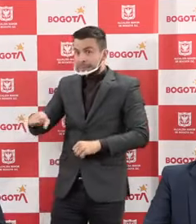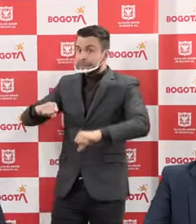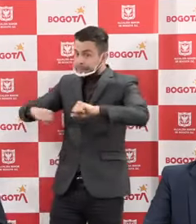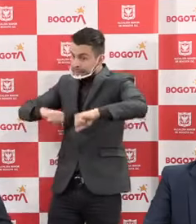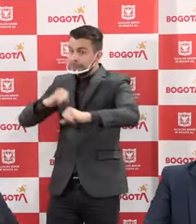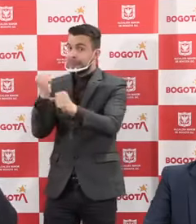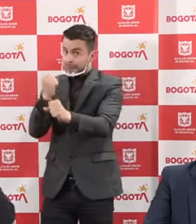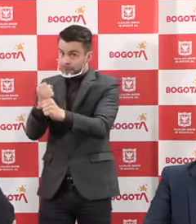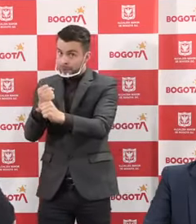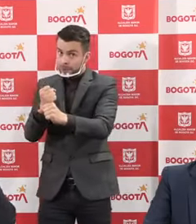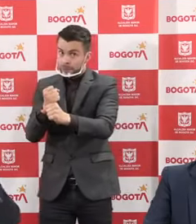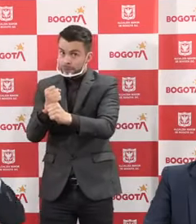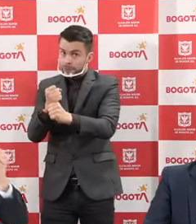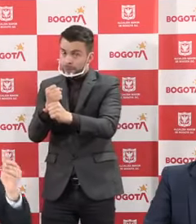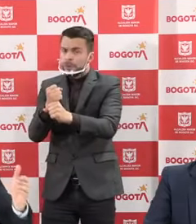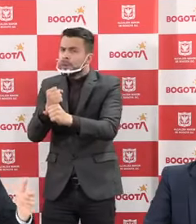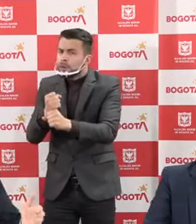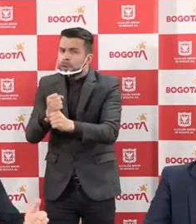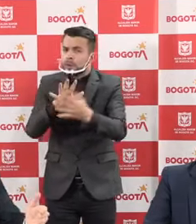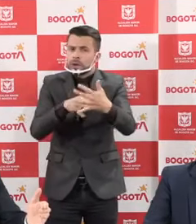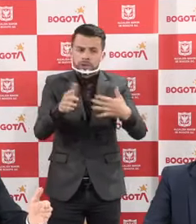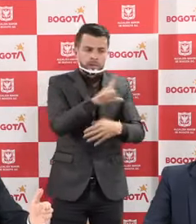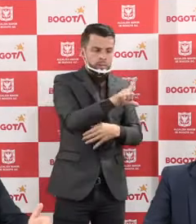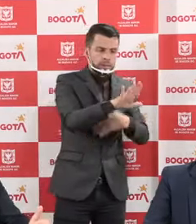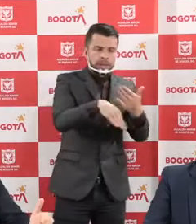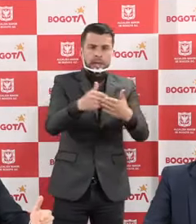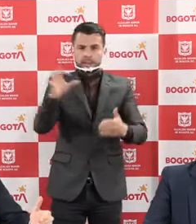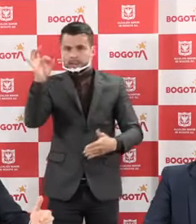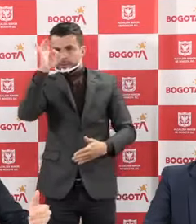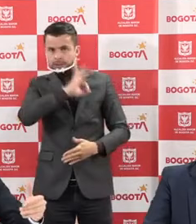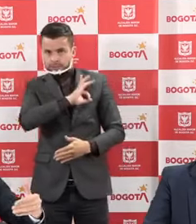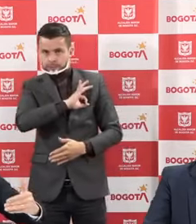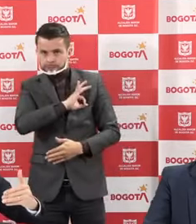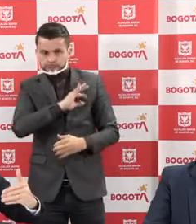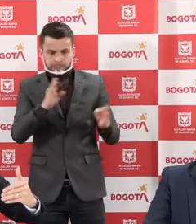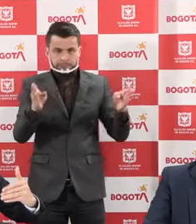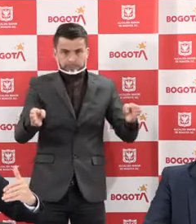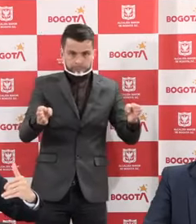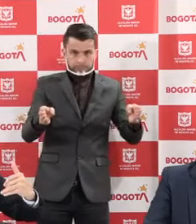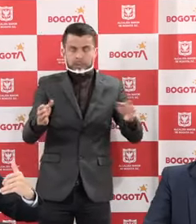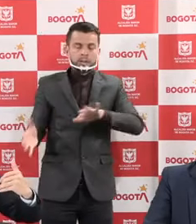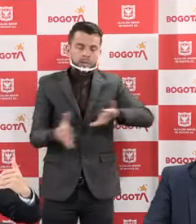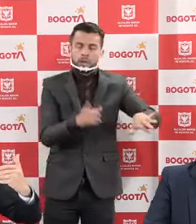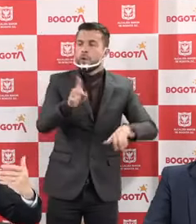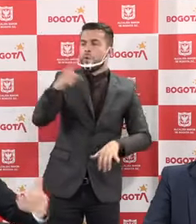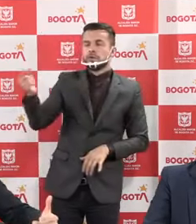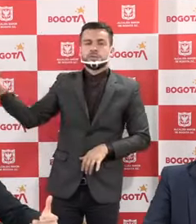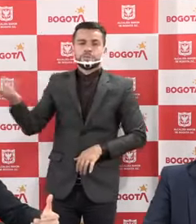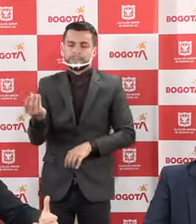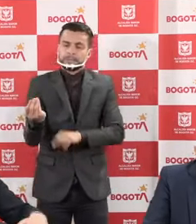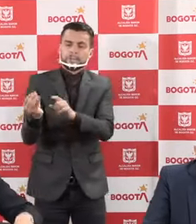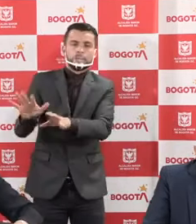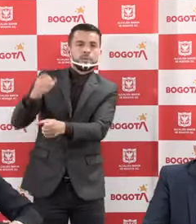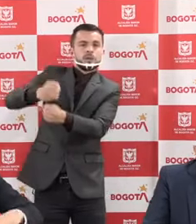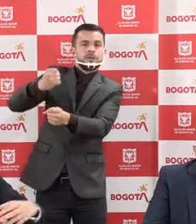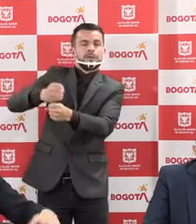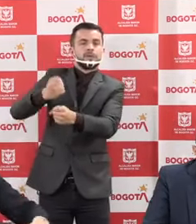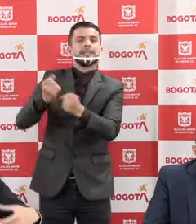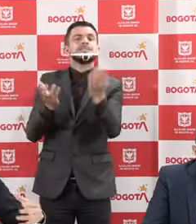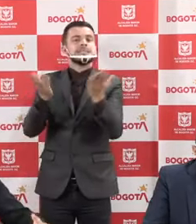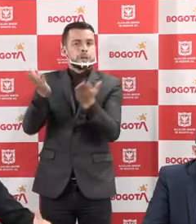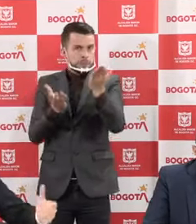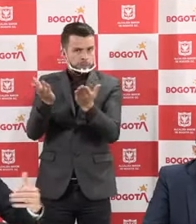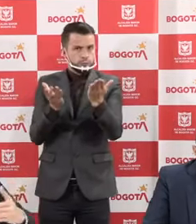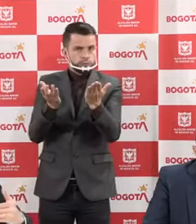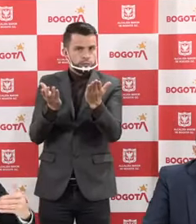sábado la actividad de los servicios que también como lo decíamos anteriormente muchos han podido seguir